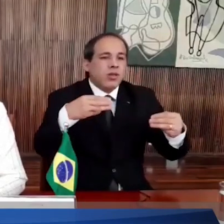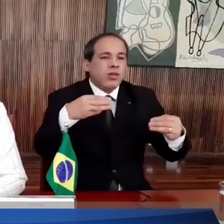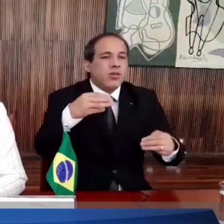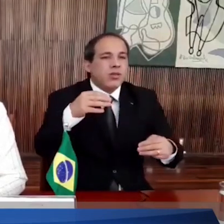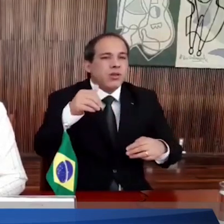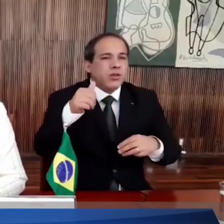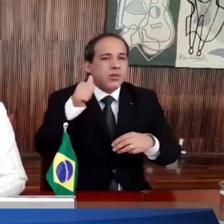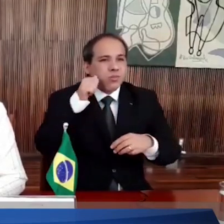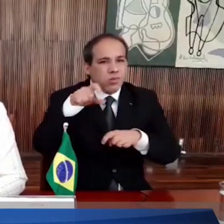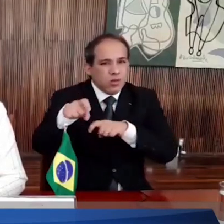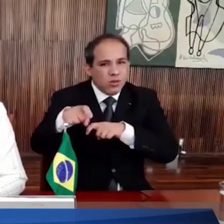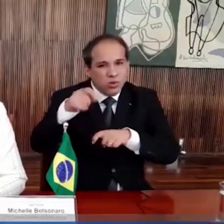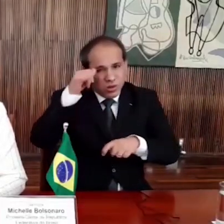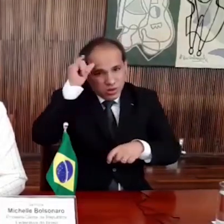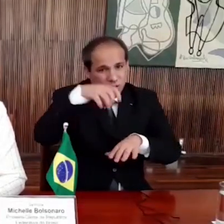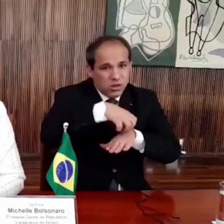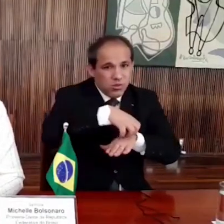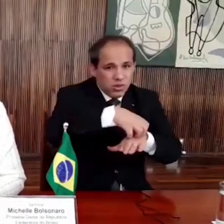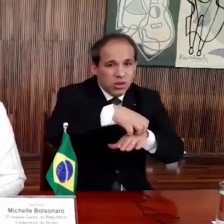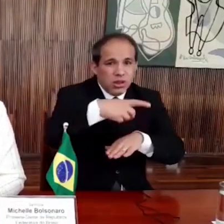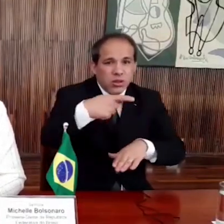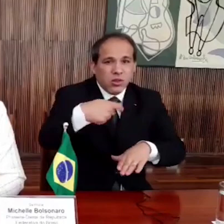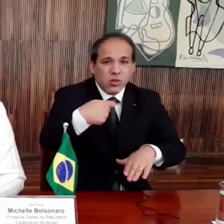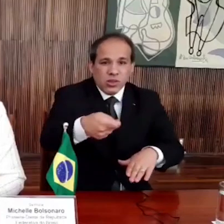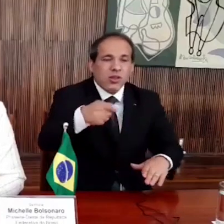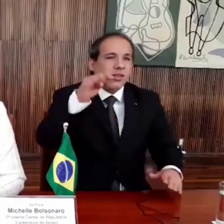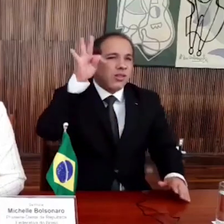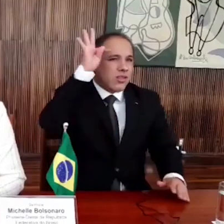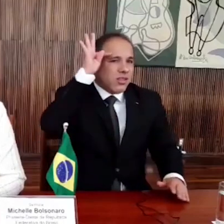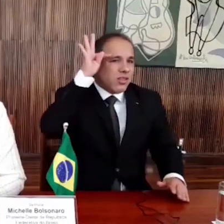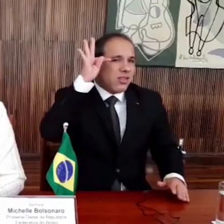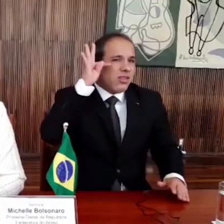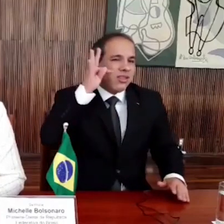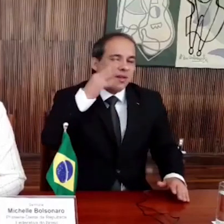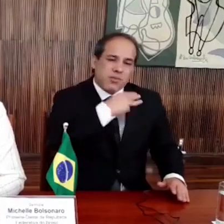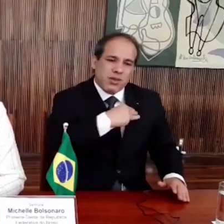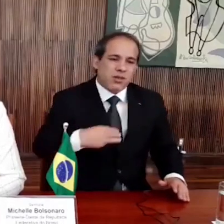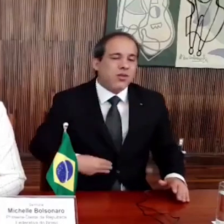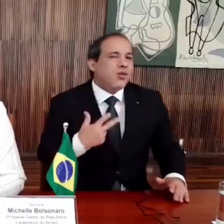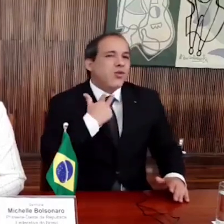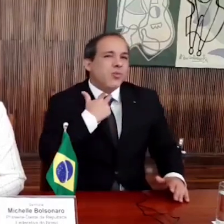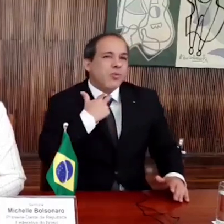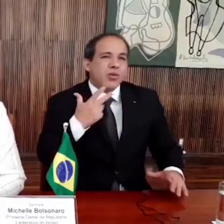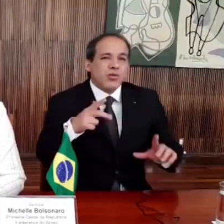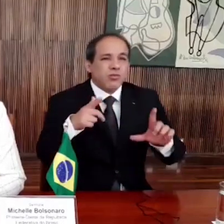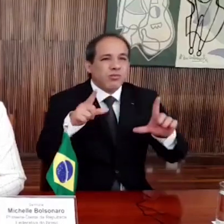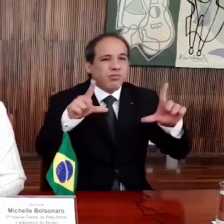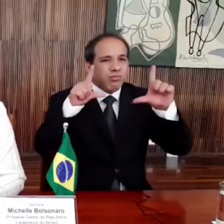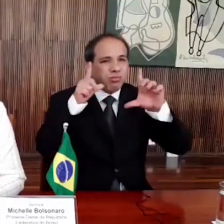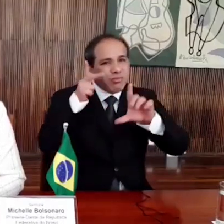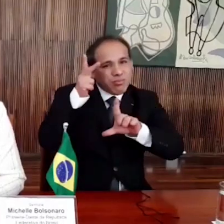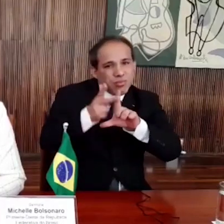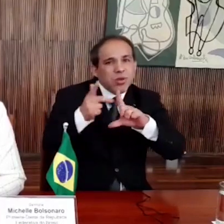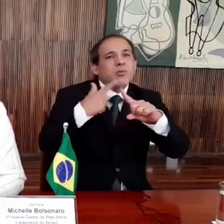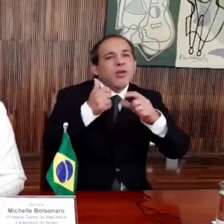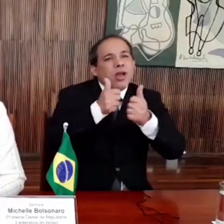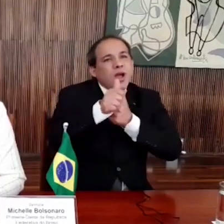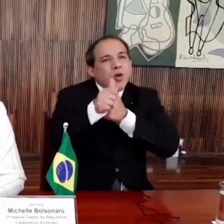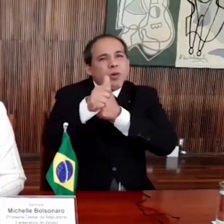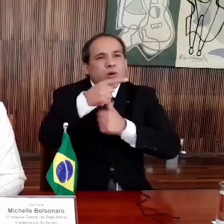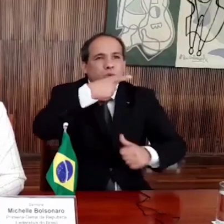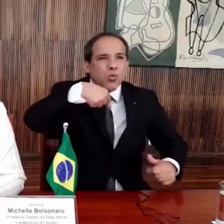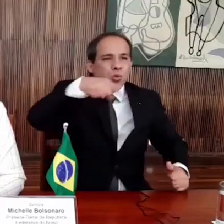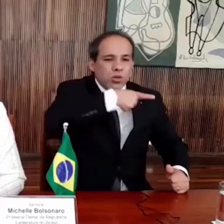Agricultura, Abastecimento e Pecuária, ministra Tereza Cristina, que não pôde estar presente, pois está acompanhando o